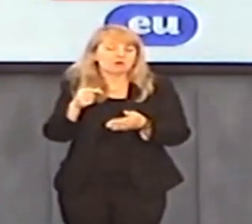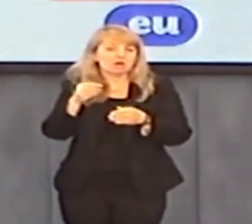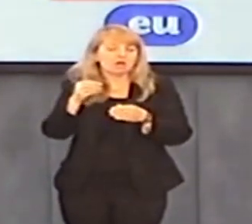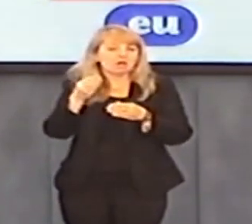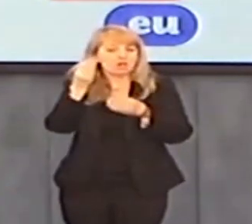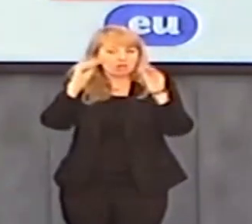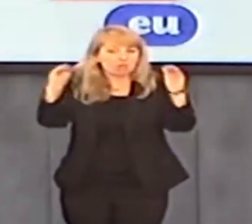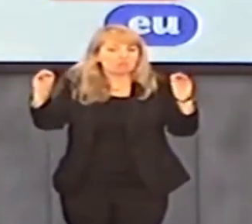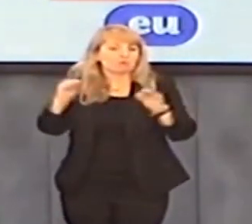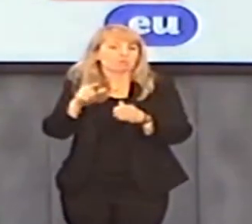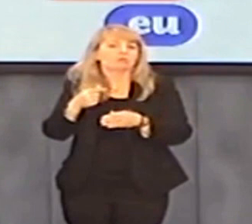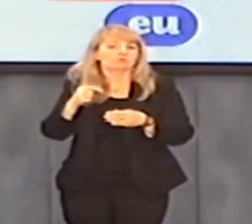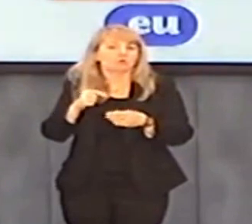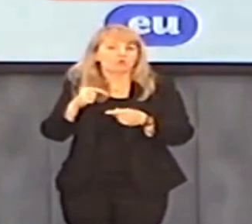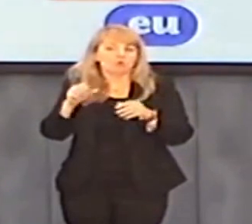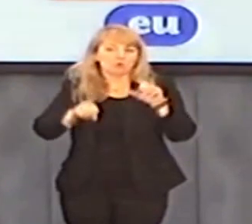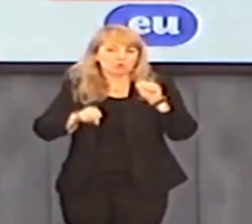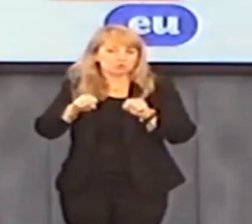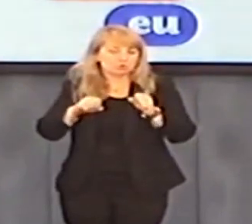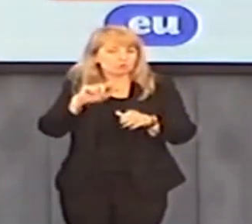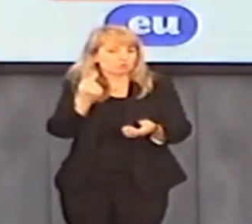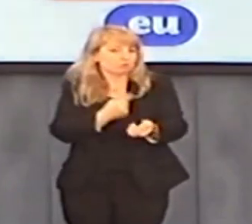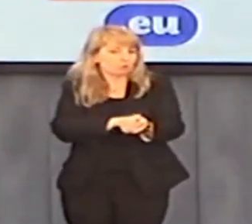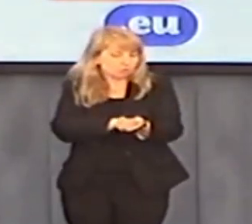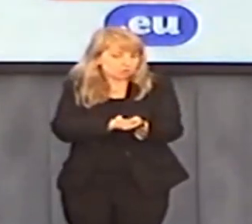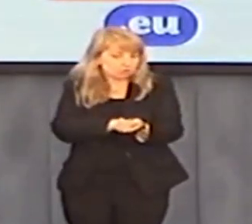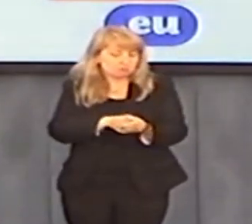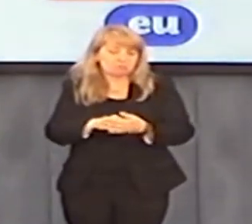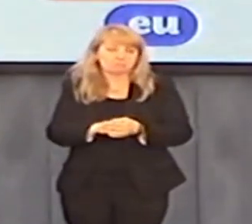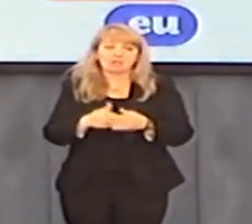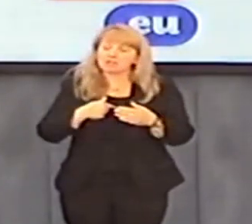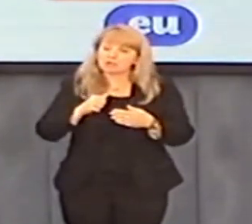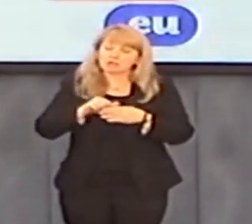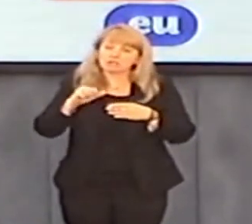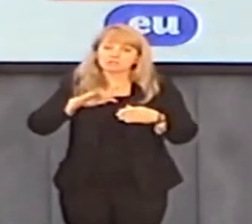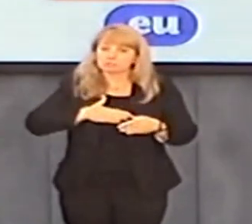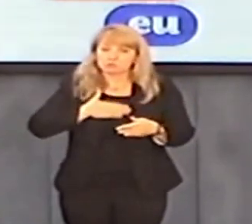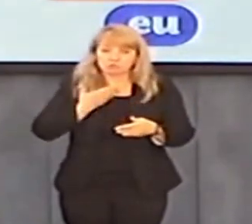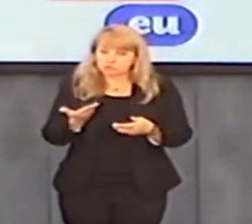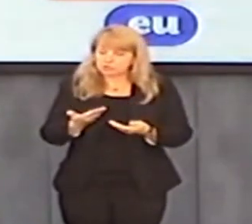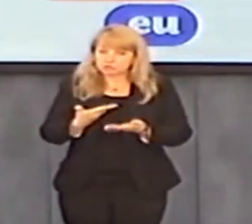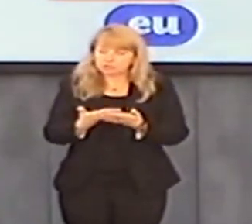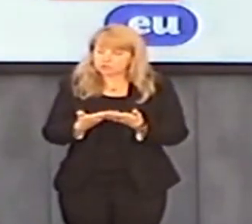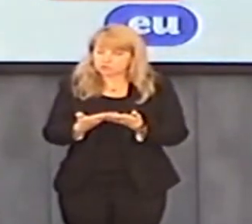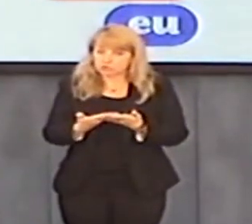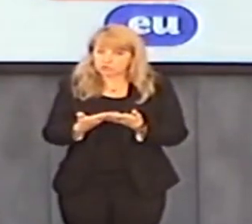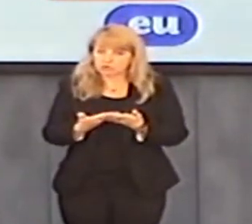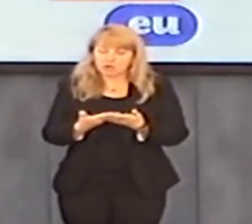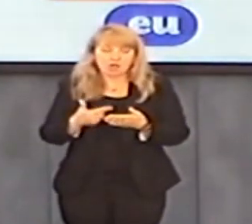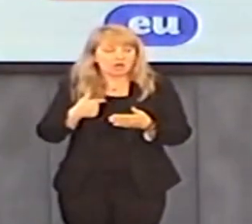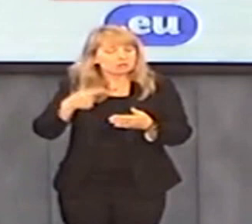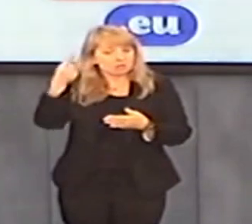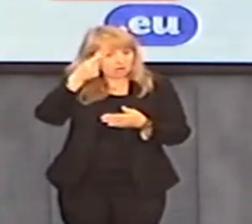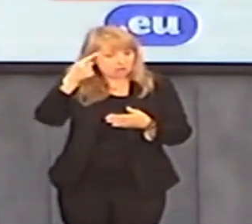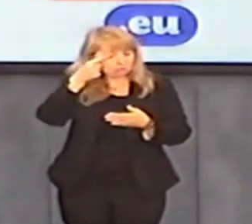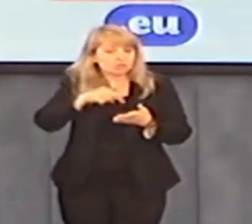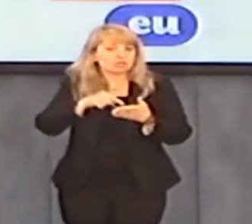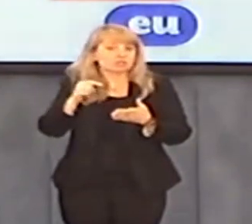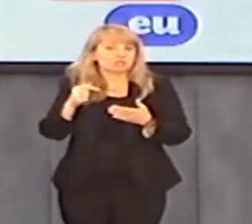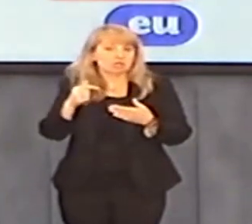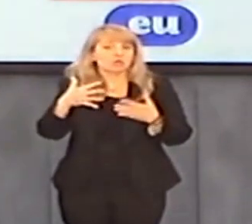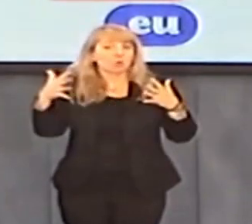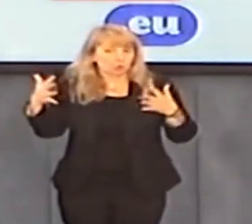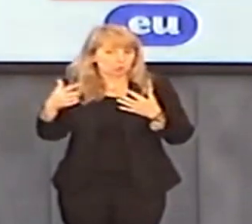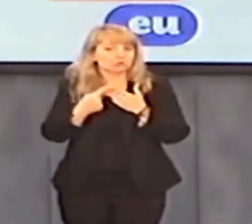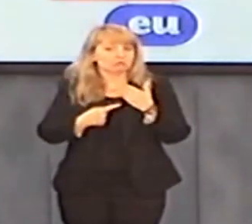temat tej wiedzy. Mnie bardzo niepokoi to zjawisko, bo śmiem twierdzić, że w wielu